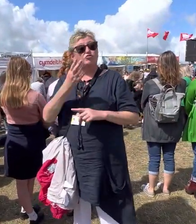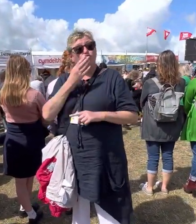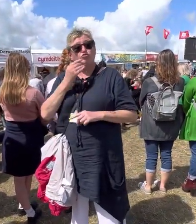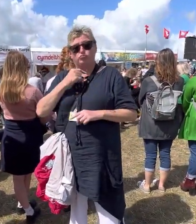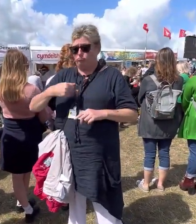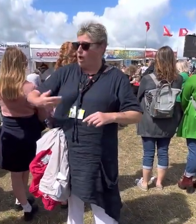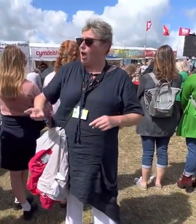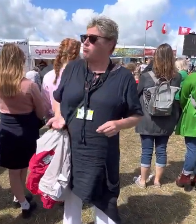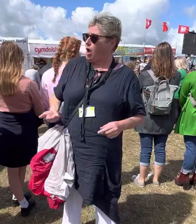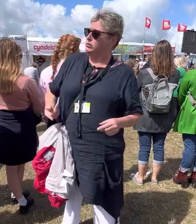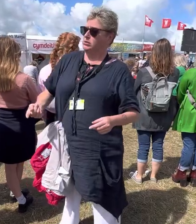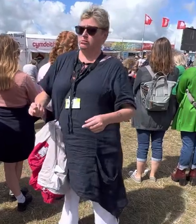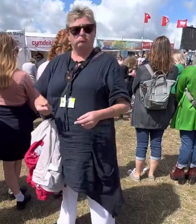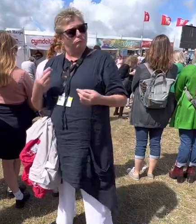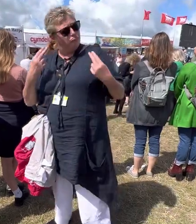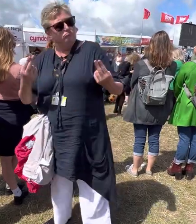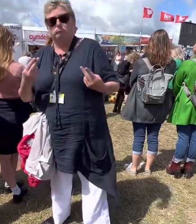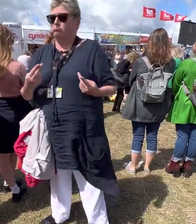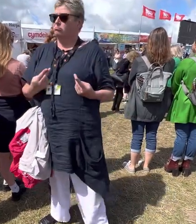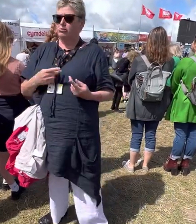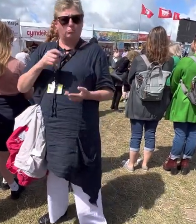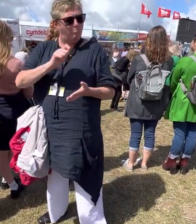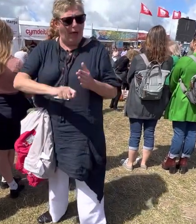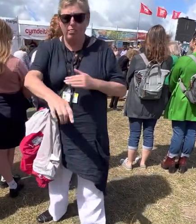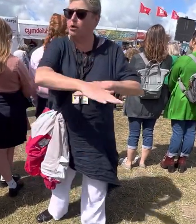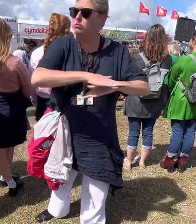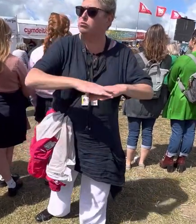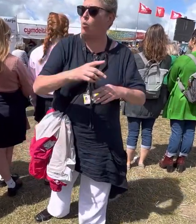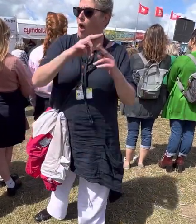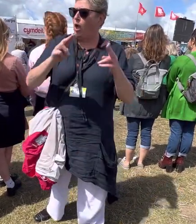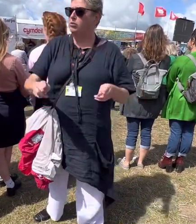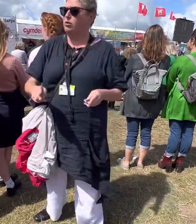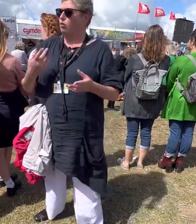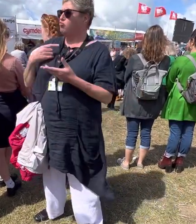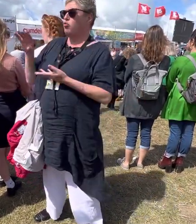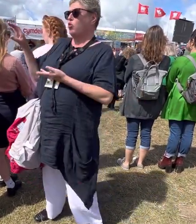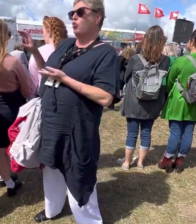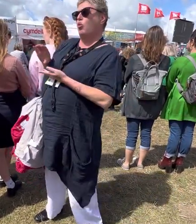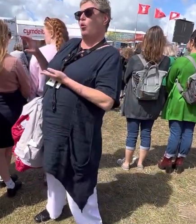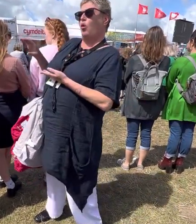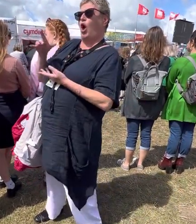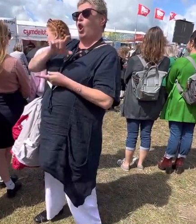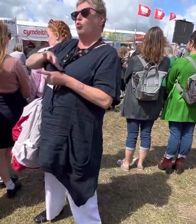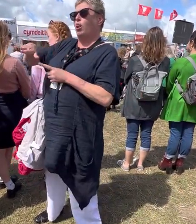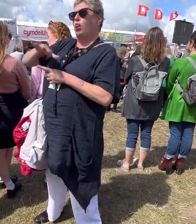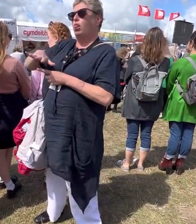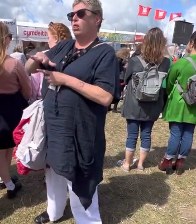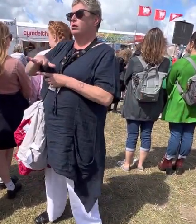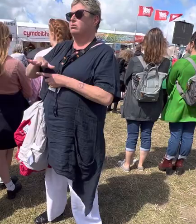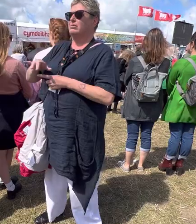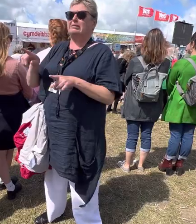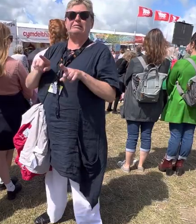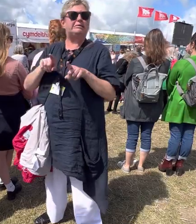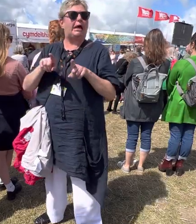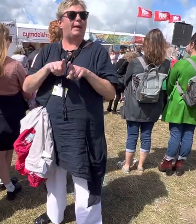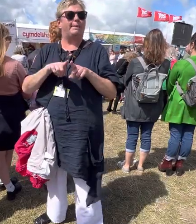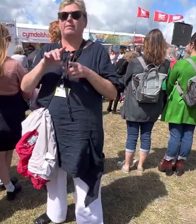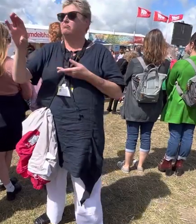newydd i berchnogi tir ac asedau trwy gronfa cyfoeth cymunedol. tebyg i gronfa dir yn Alban, sy'n